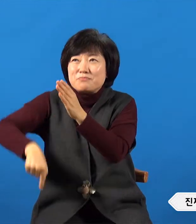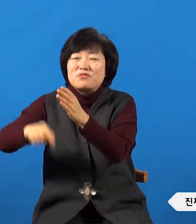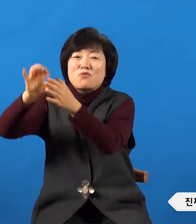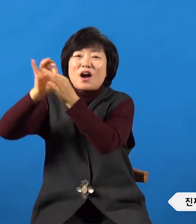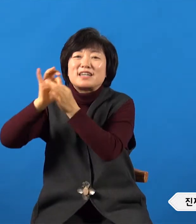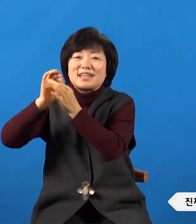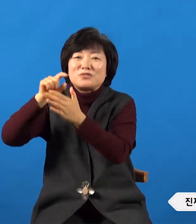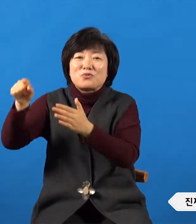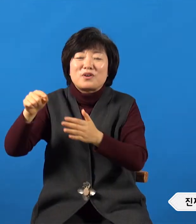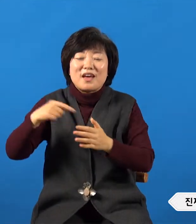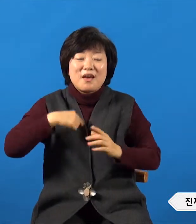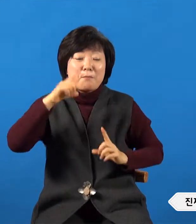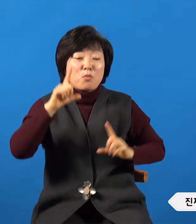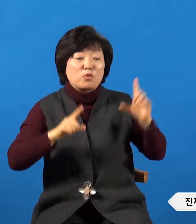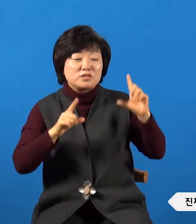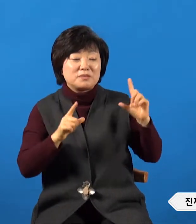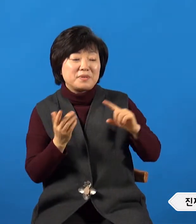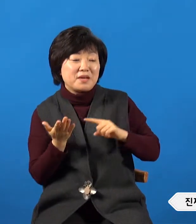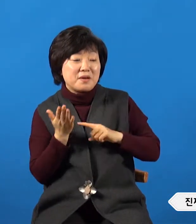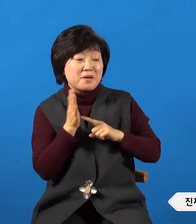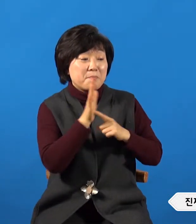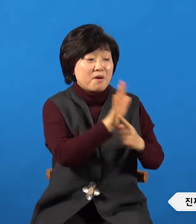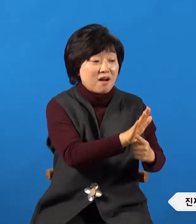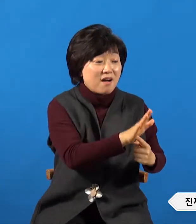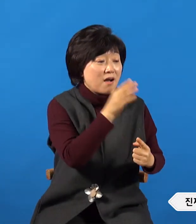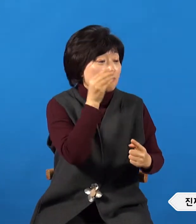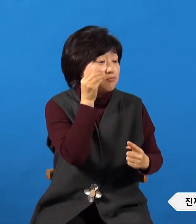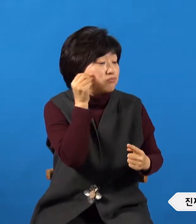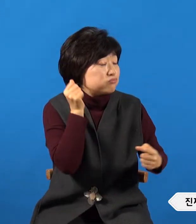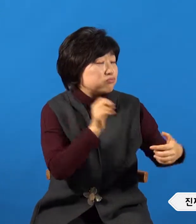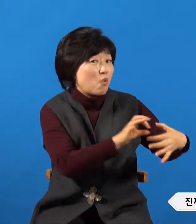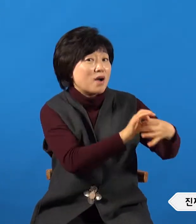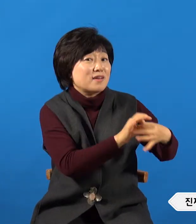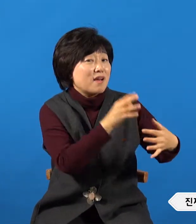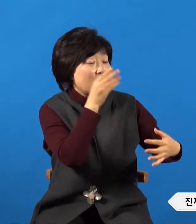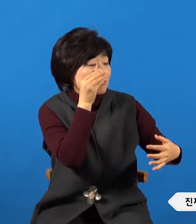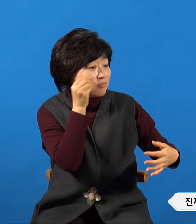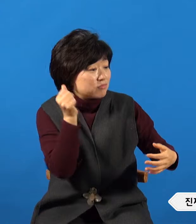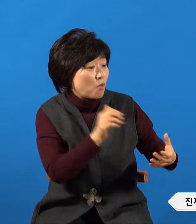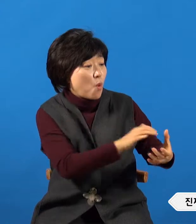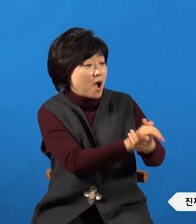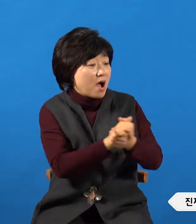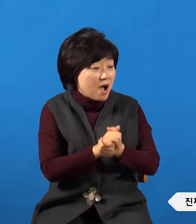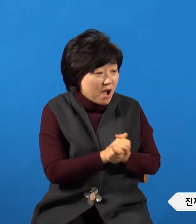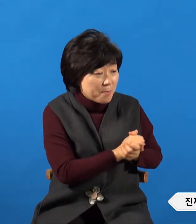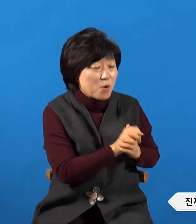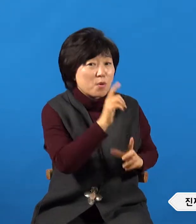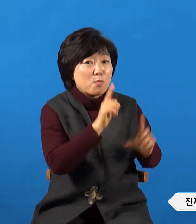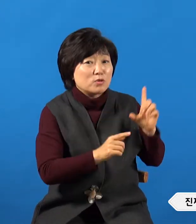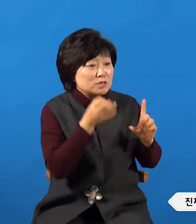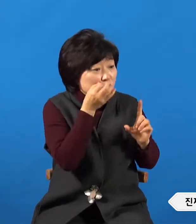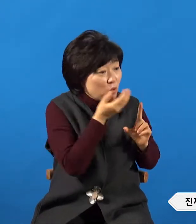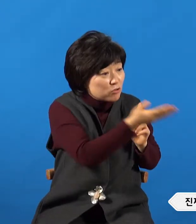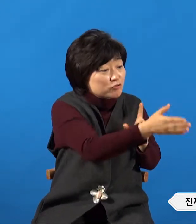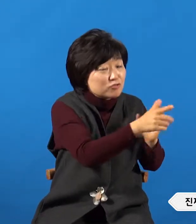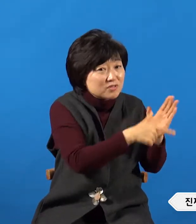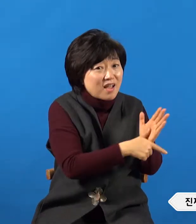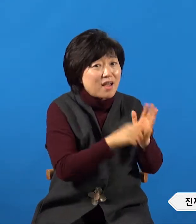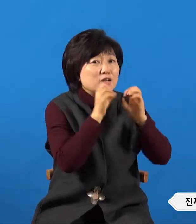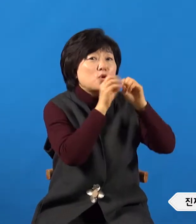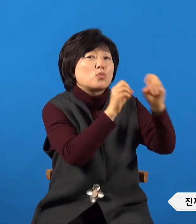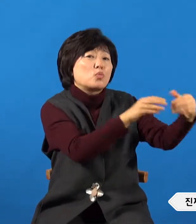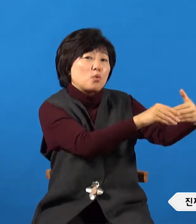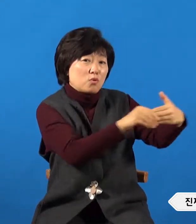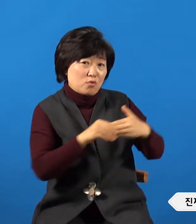그 사랑이 우리와 그들과의 관계 가운데 나타나는 모습을 통해 오고 있지 않습니까?